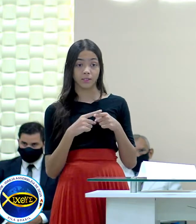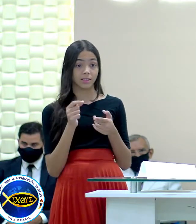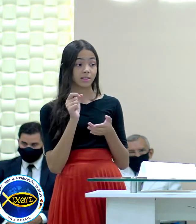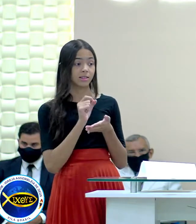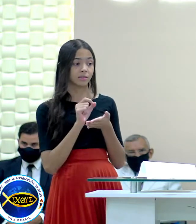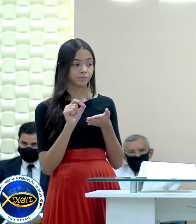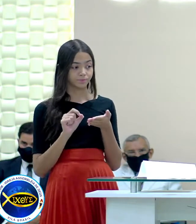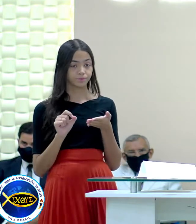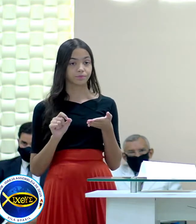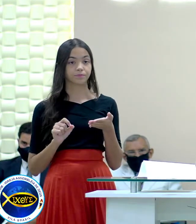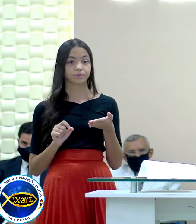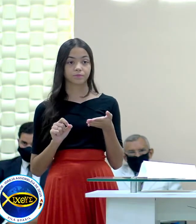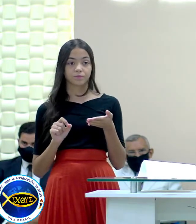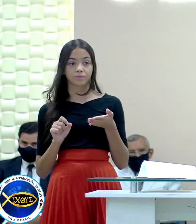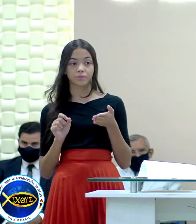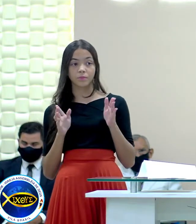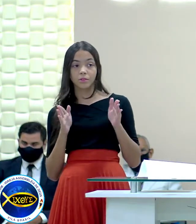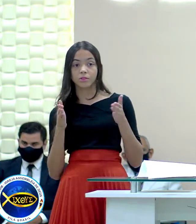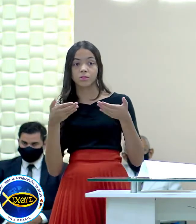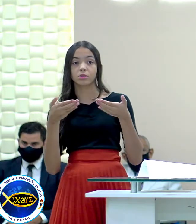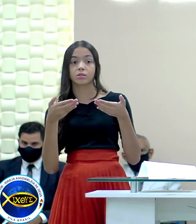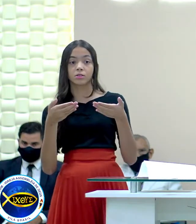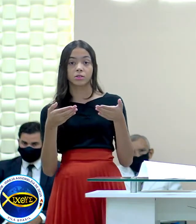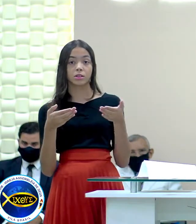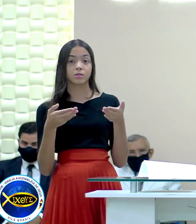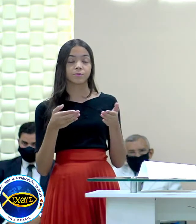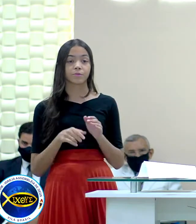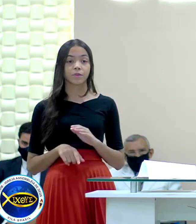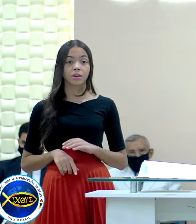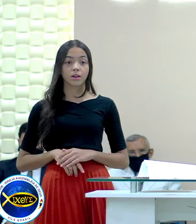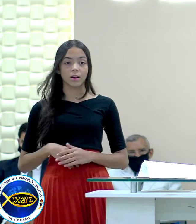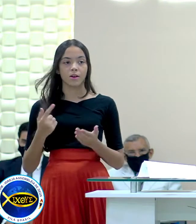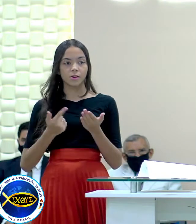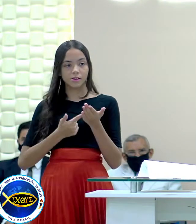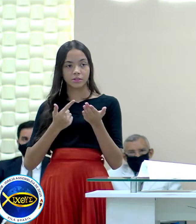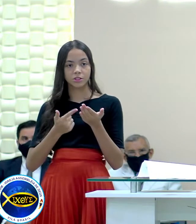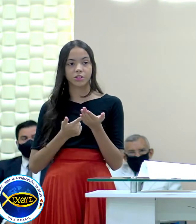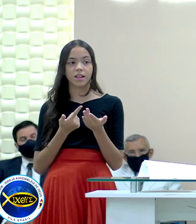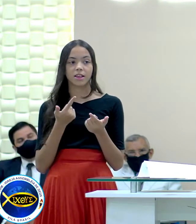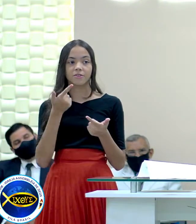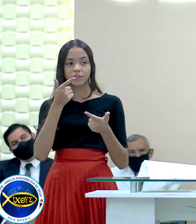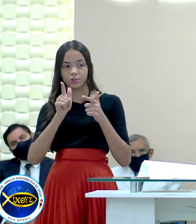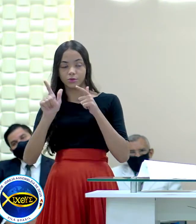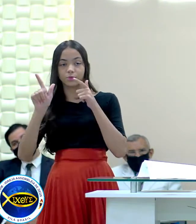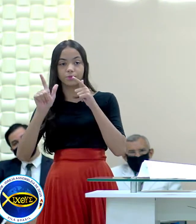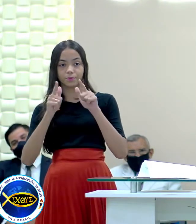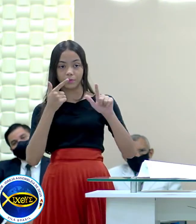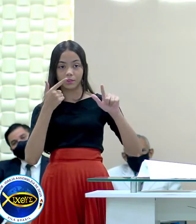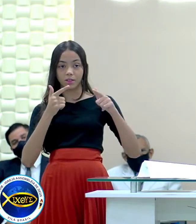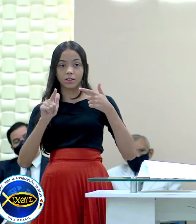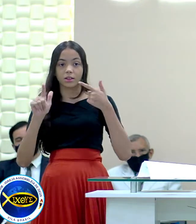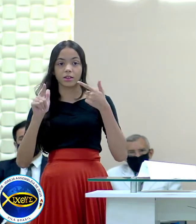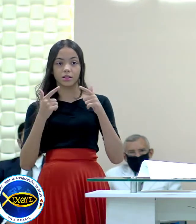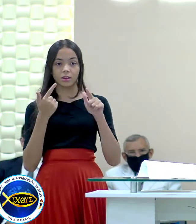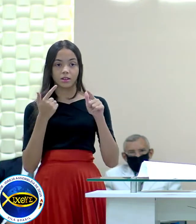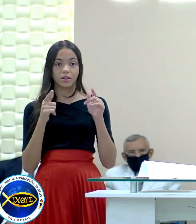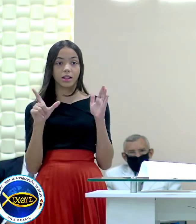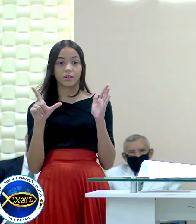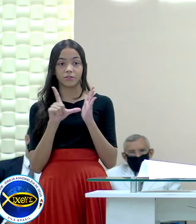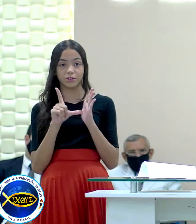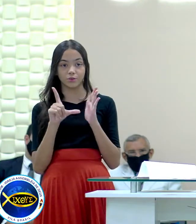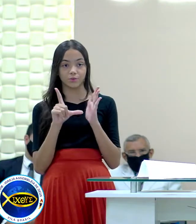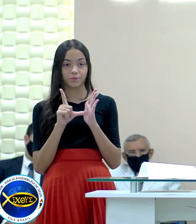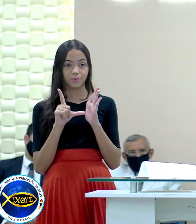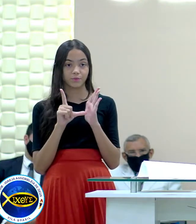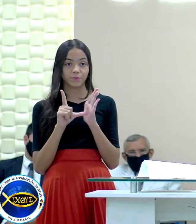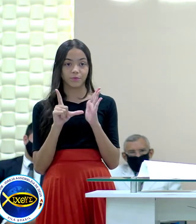se referindo ao livro de Levítico, capítulo 11, versículo 44, versículo 45. Ele